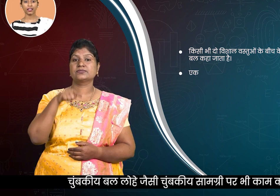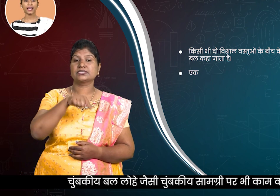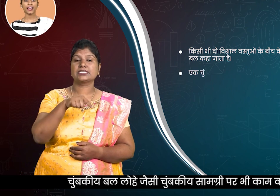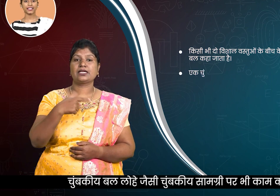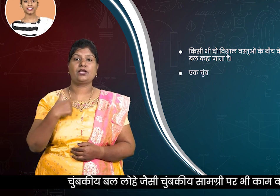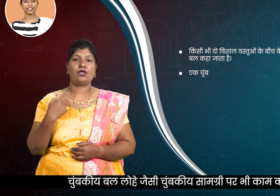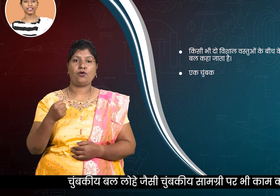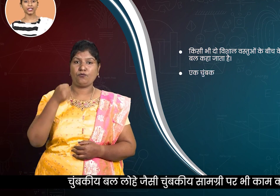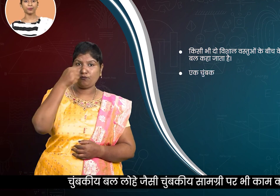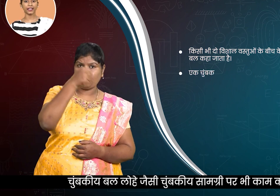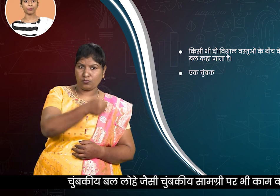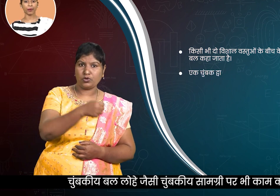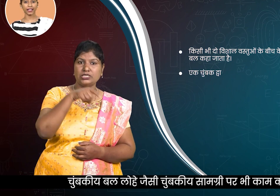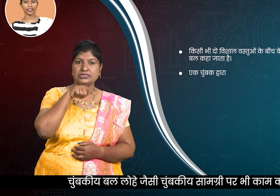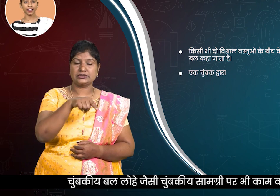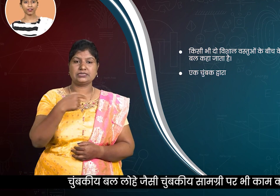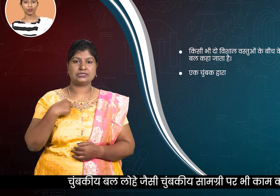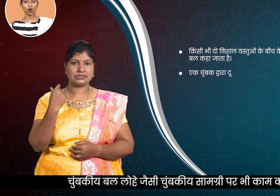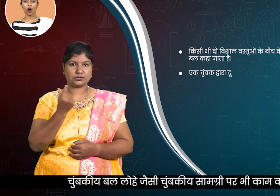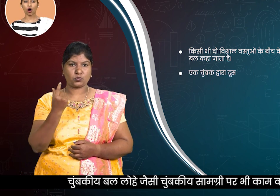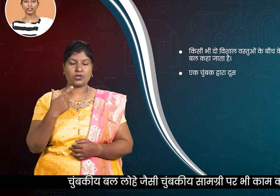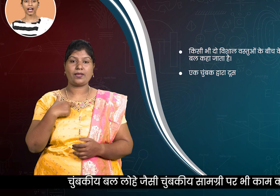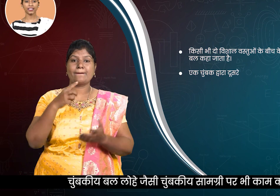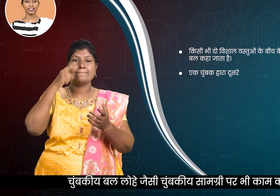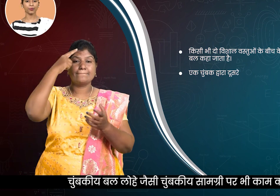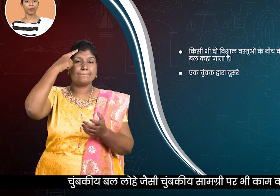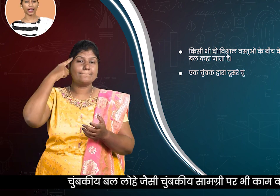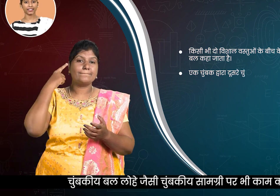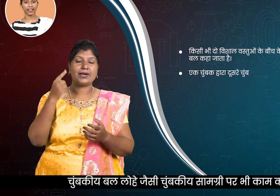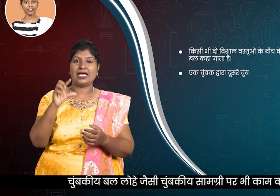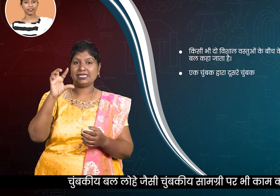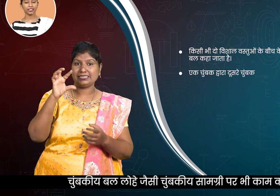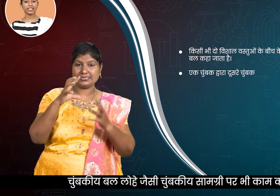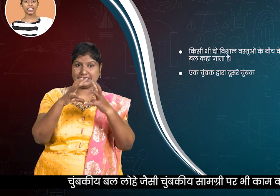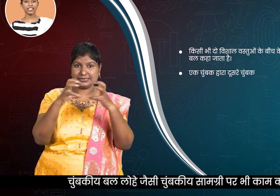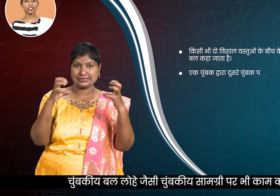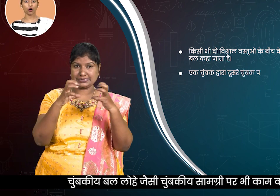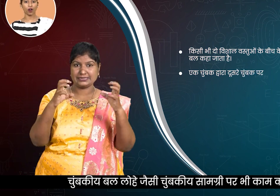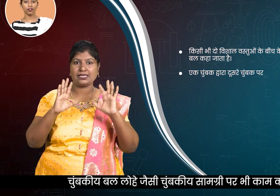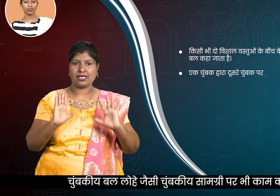चुंबकीय बल लोहे जैसी चुंबकीय सामग्री पर भी काम करता है।